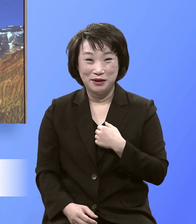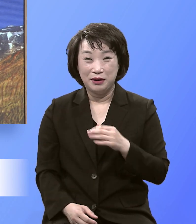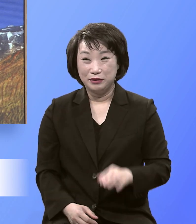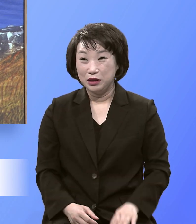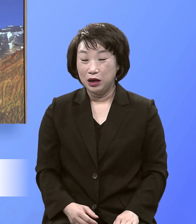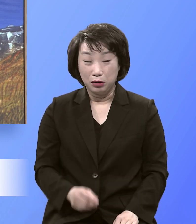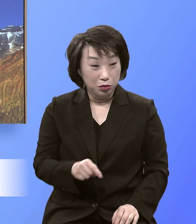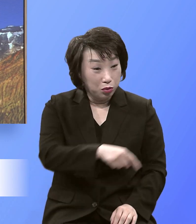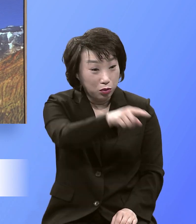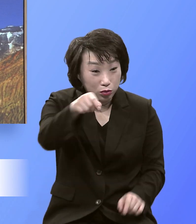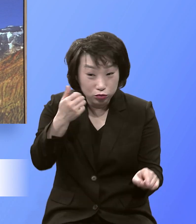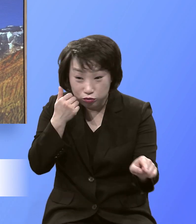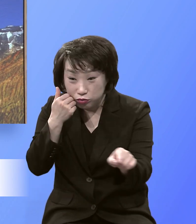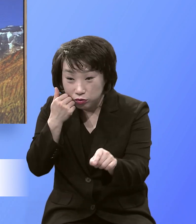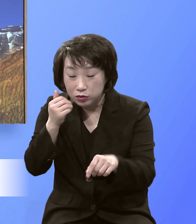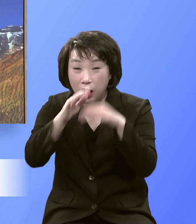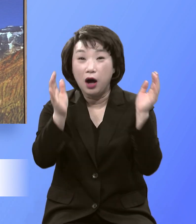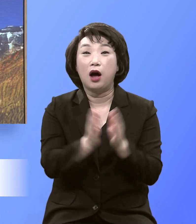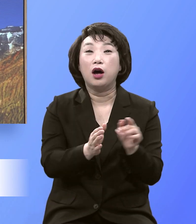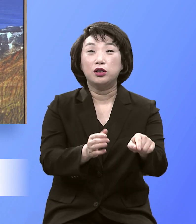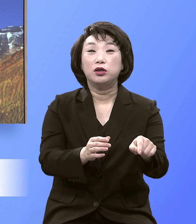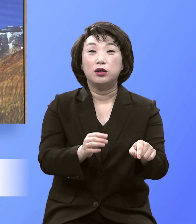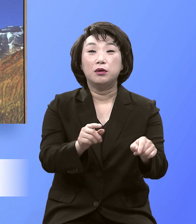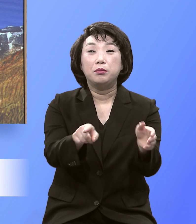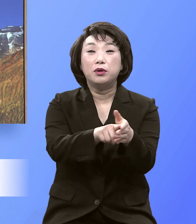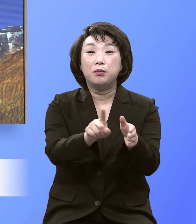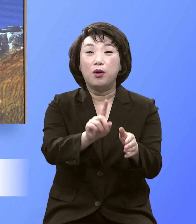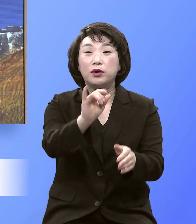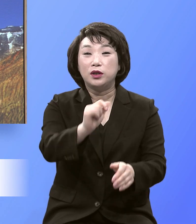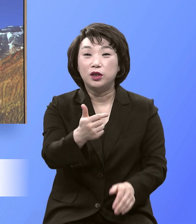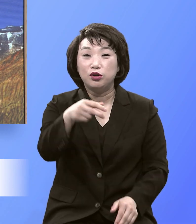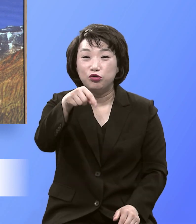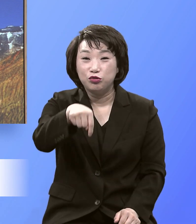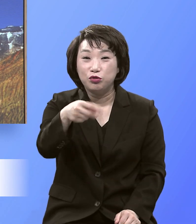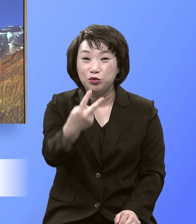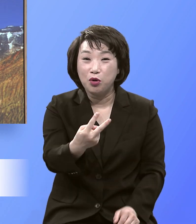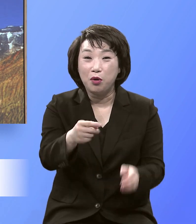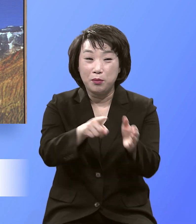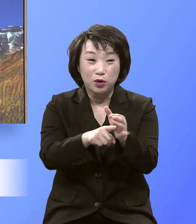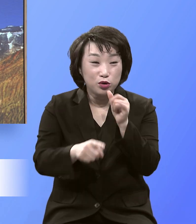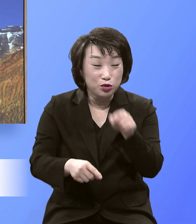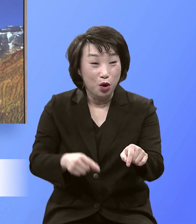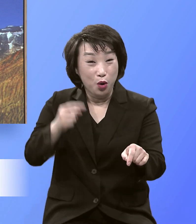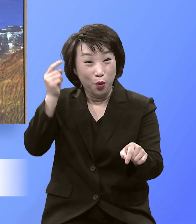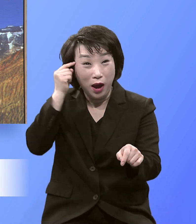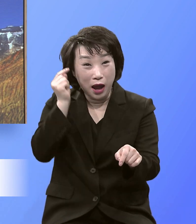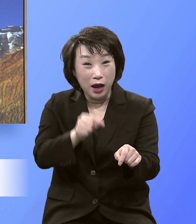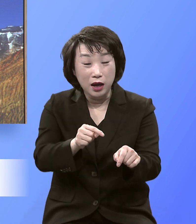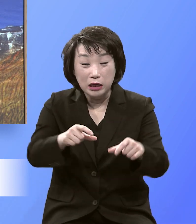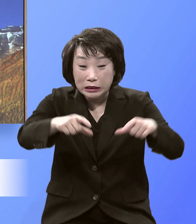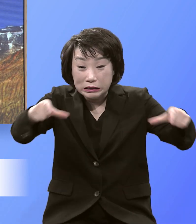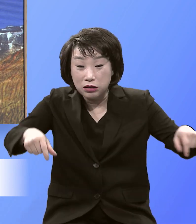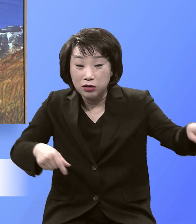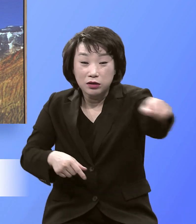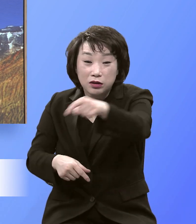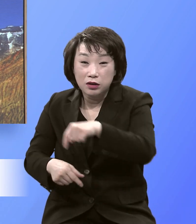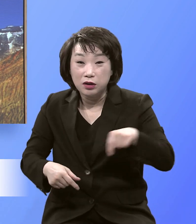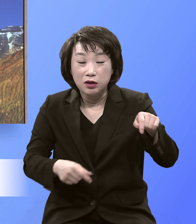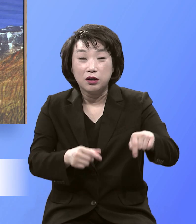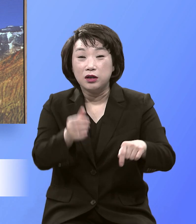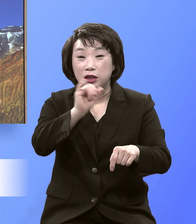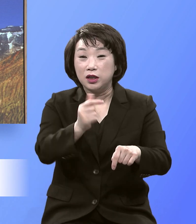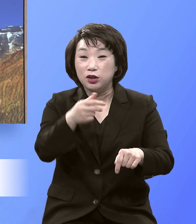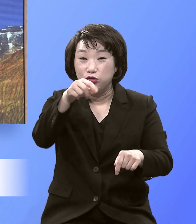근데 다 힌두교인들이요. 다 힌두교인들. 왜 그런가 봤더니 그 지역에 힌두교인이